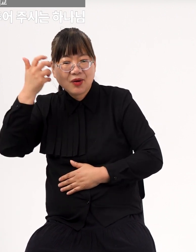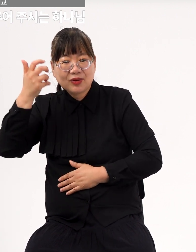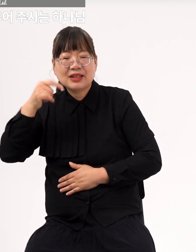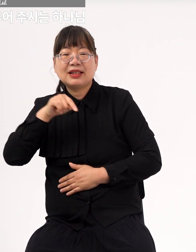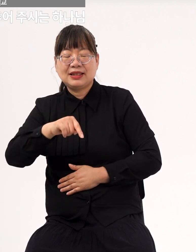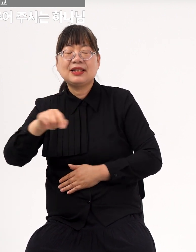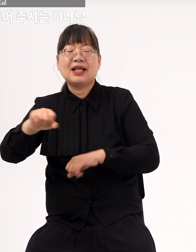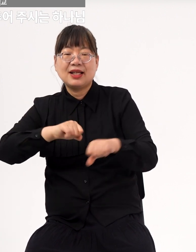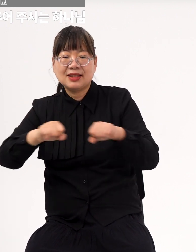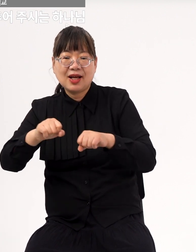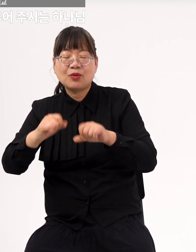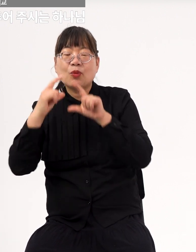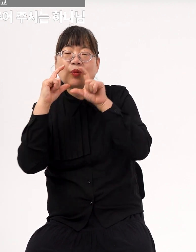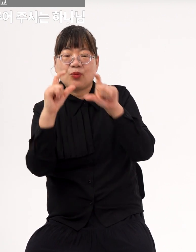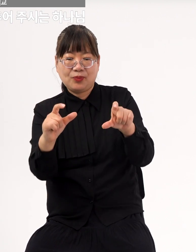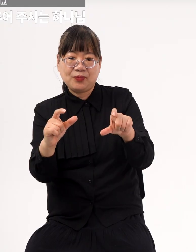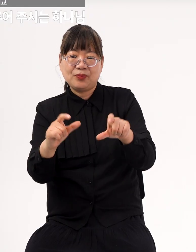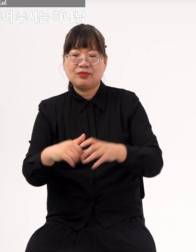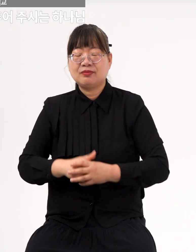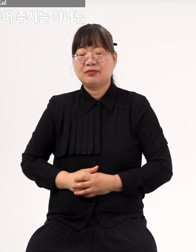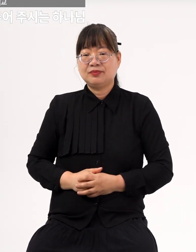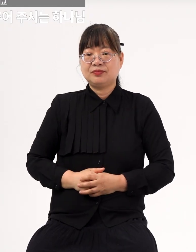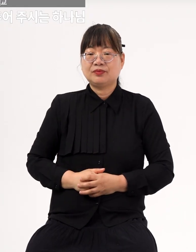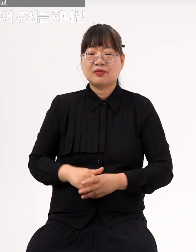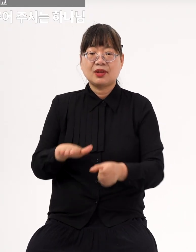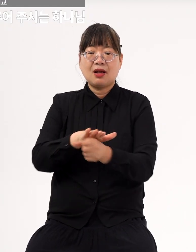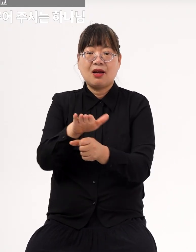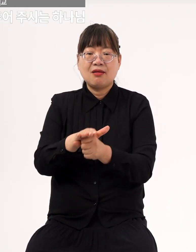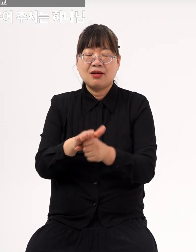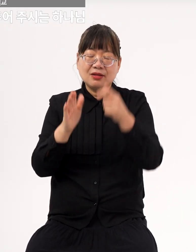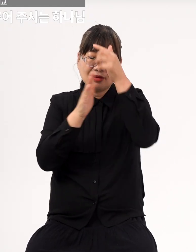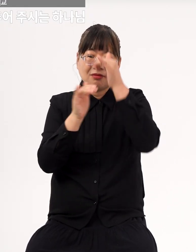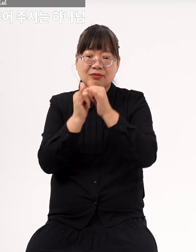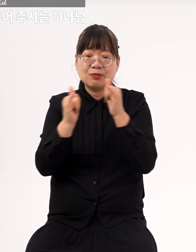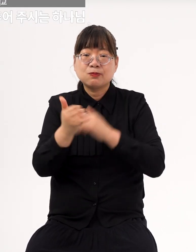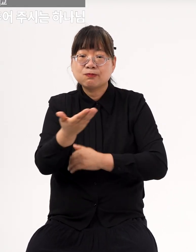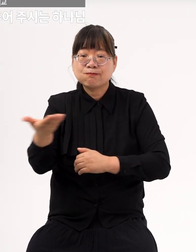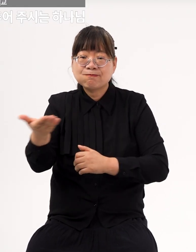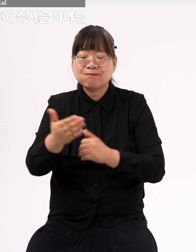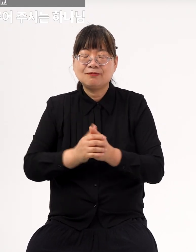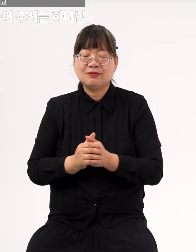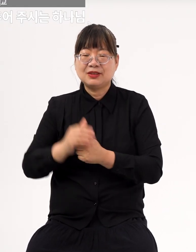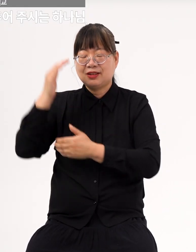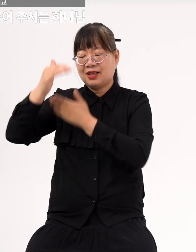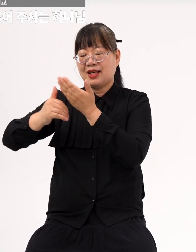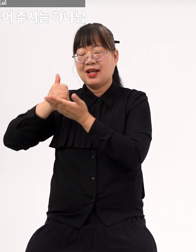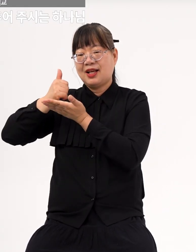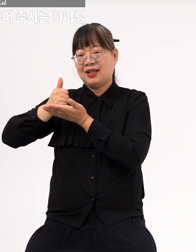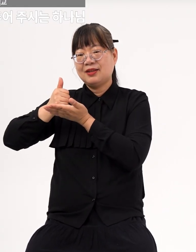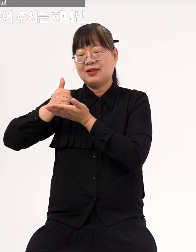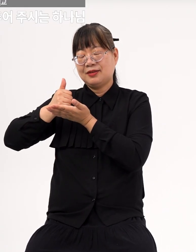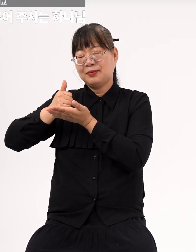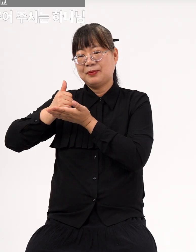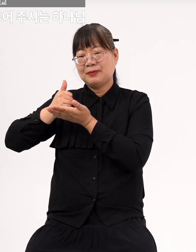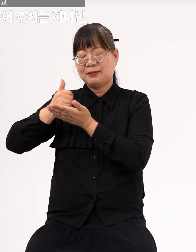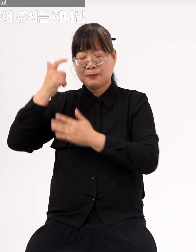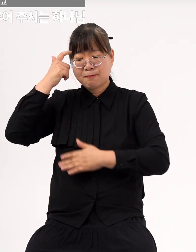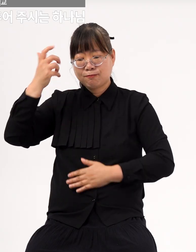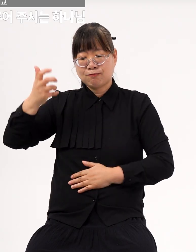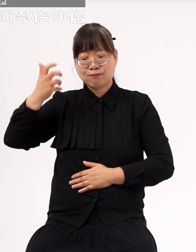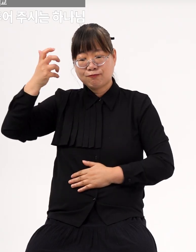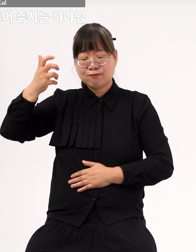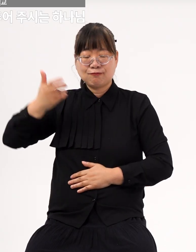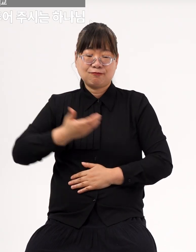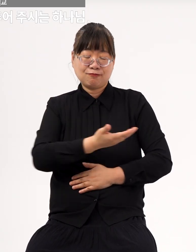거죠? 하나님의 영이. 사랑하는 성도들이요, 하나님의